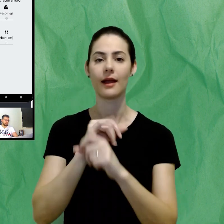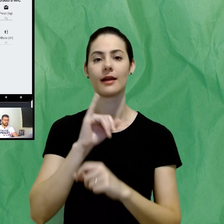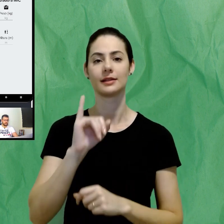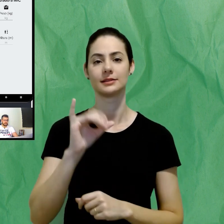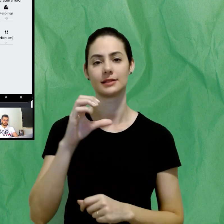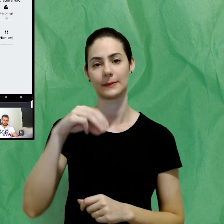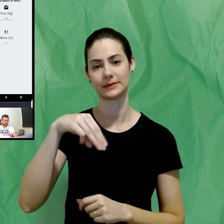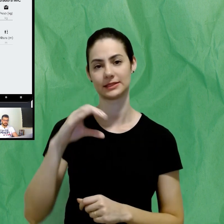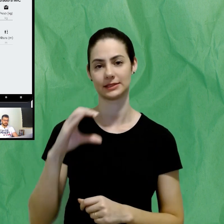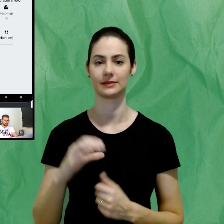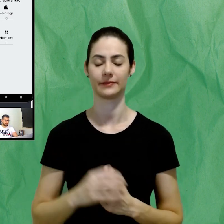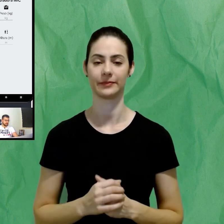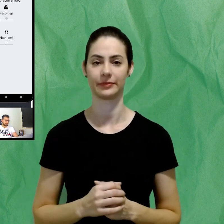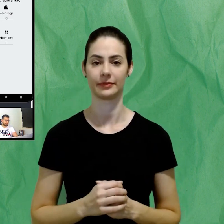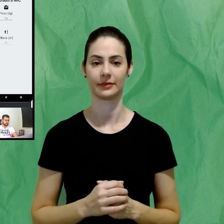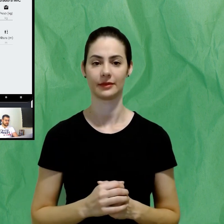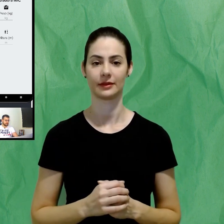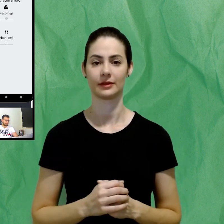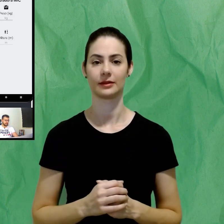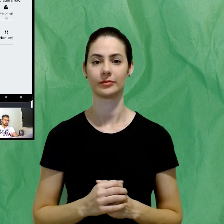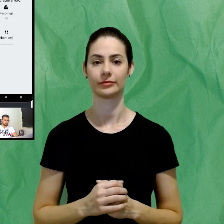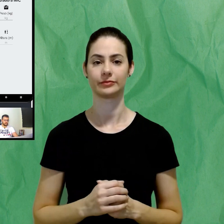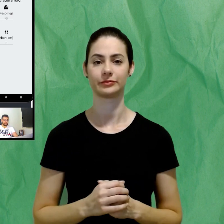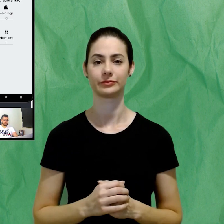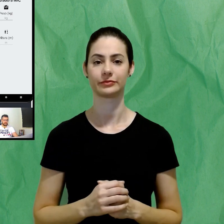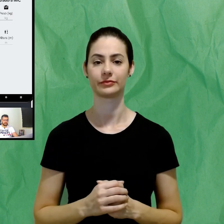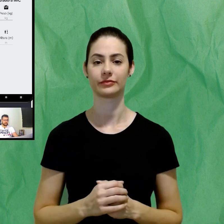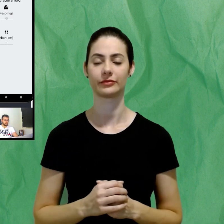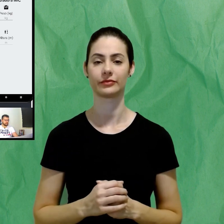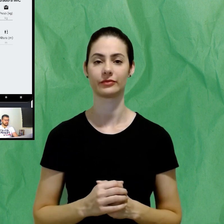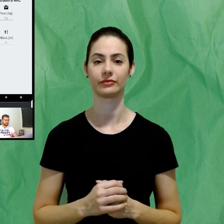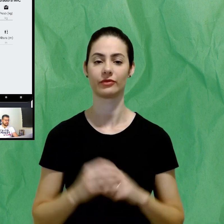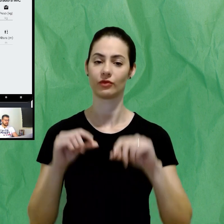ICMC. Então o style aqui será styles.result,